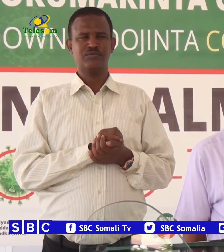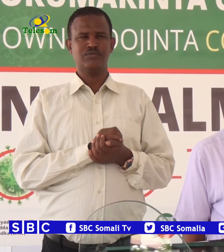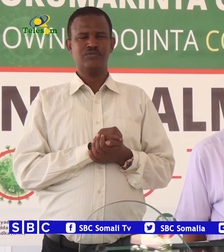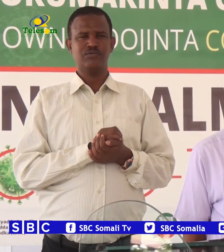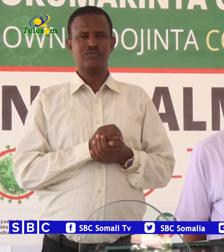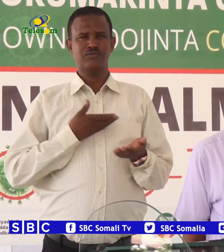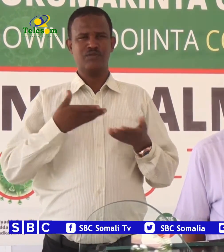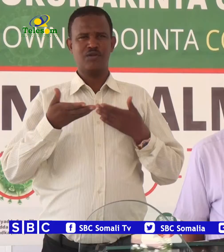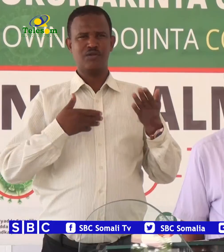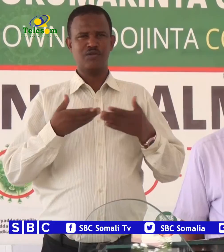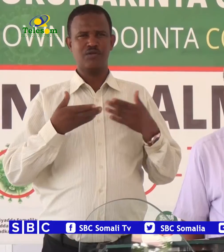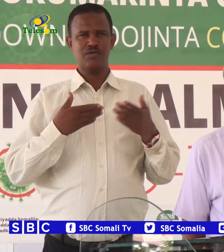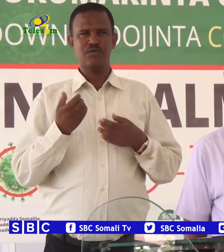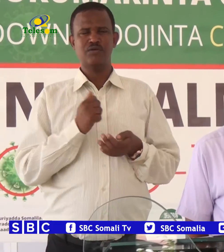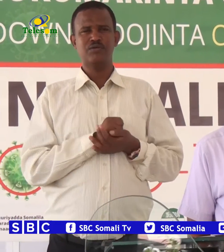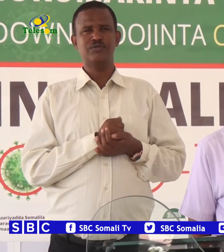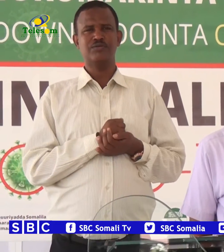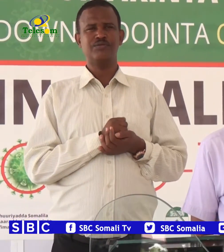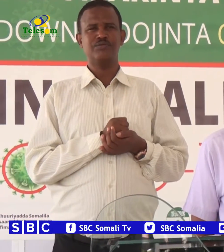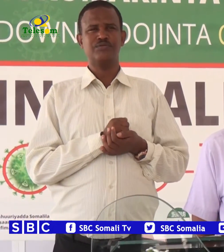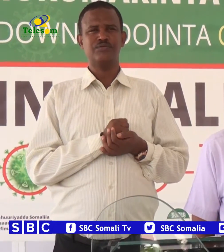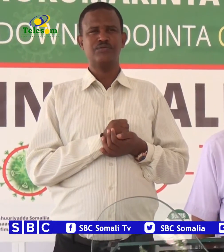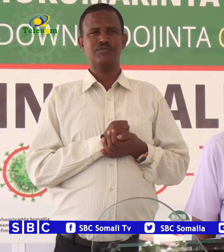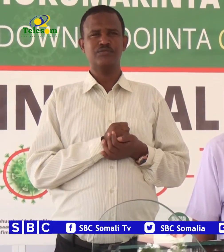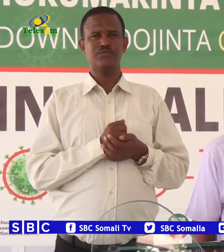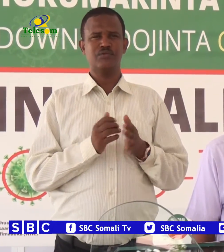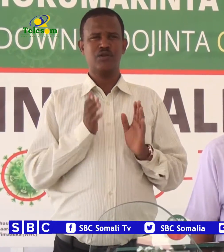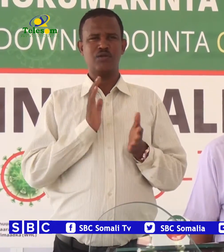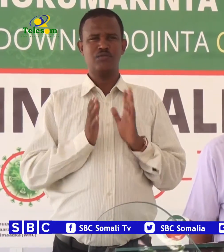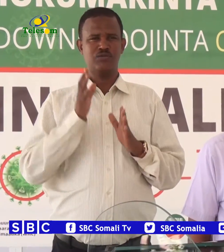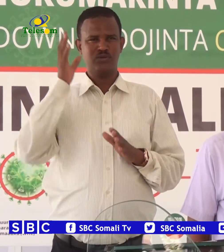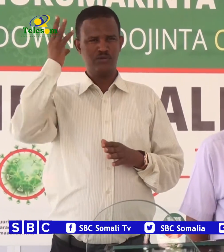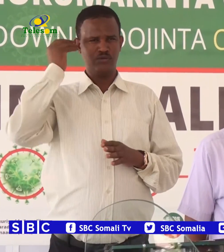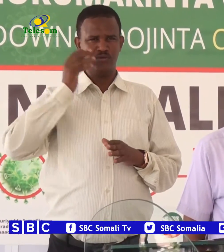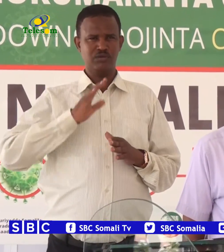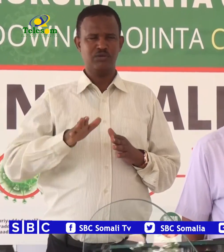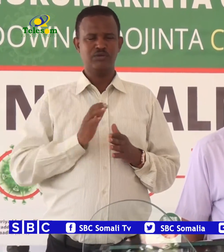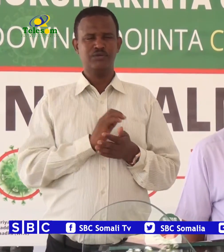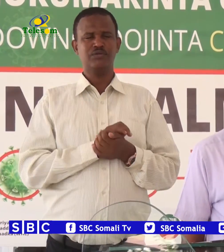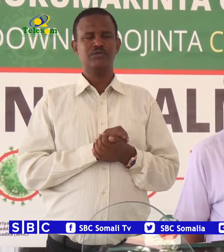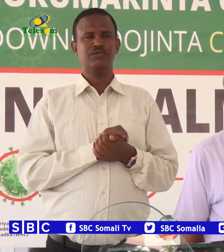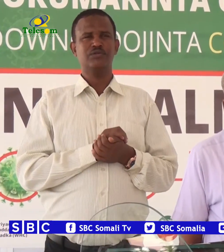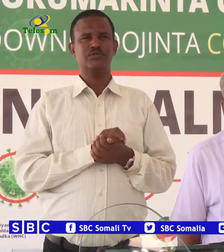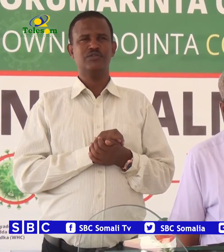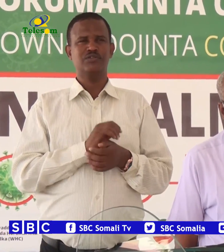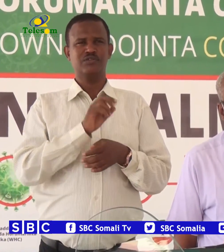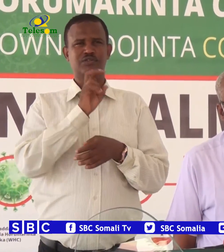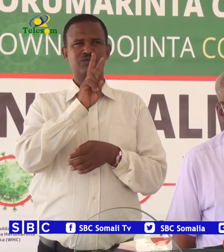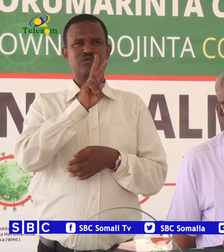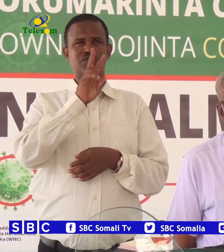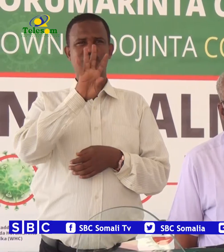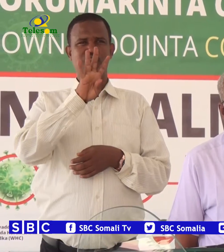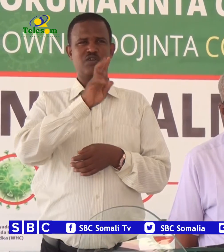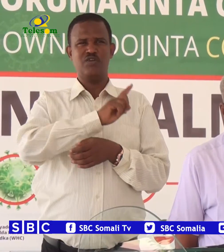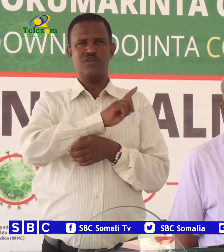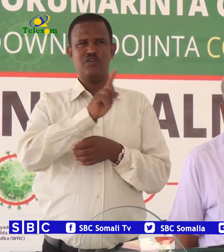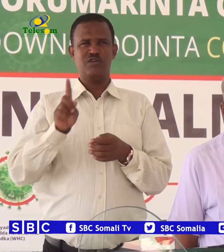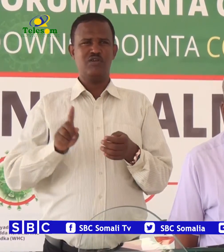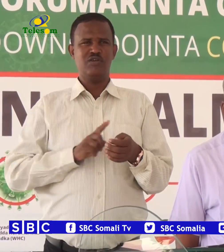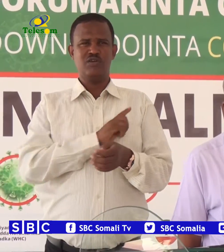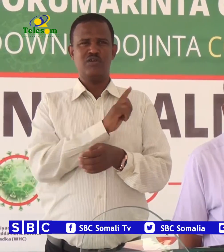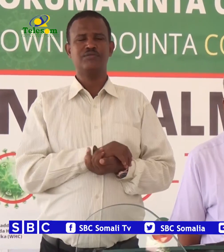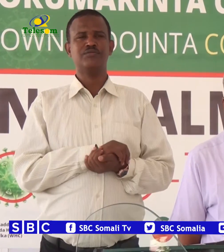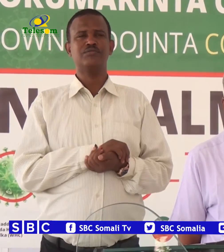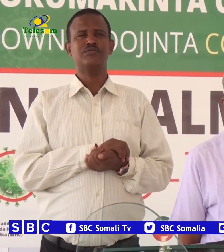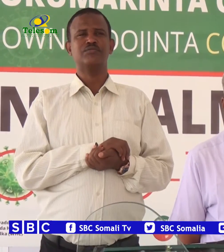baaritaan loo sameeyay 403 qof lagu ogaaday inay qabaan caabuqa covid 15 qof oo reer Soomaaliland isla markaana uu dhintay